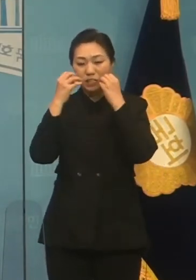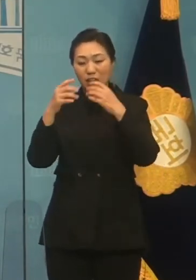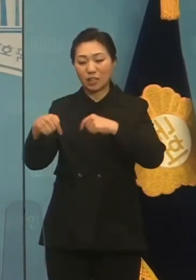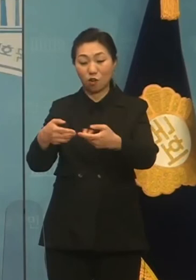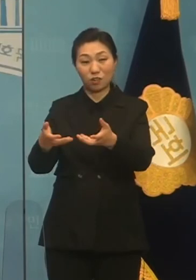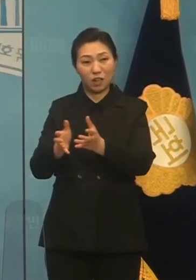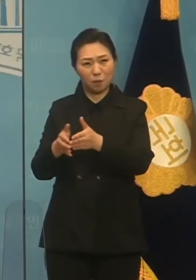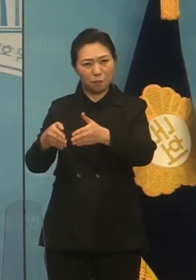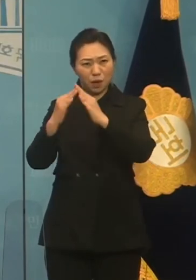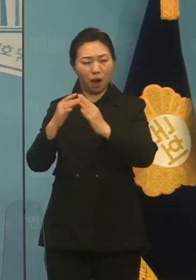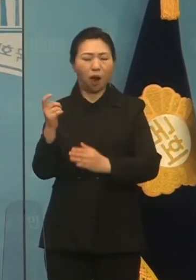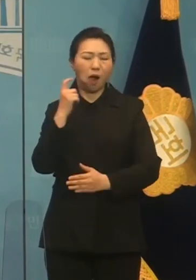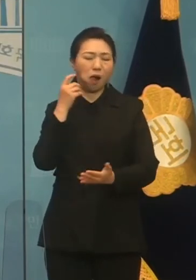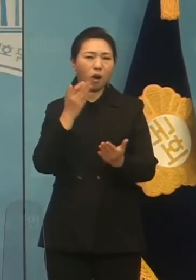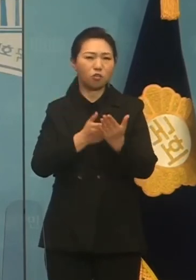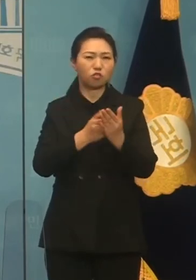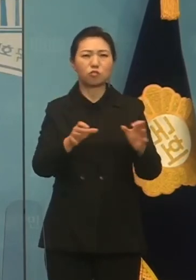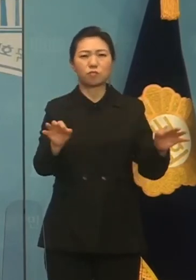바랍니다.